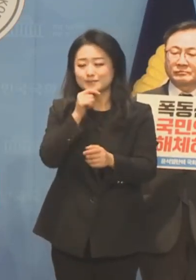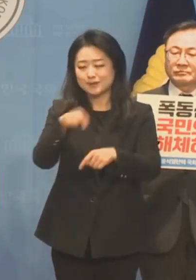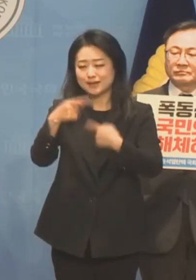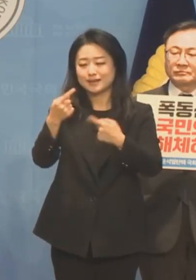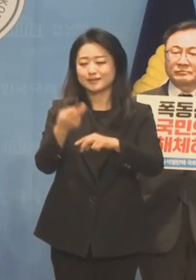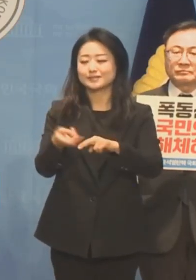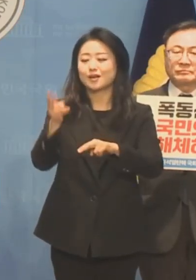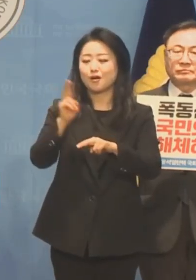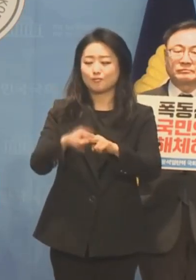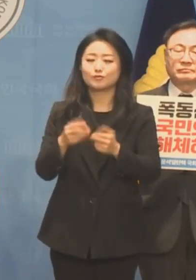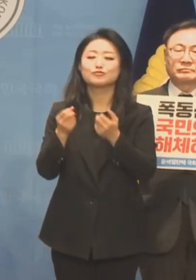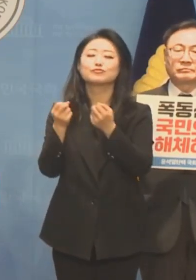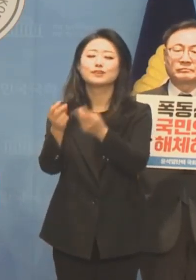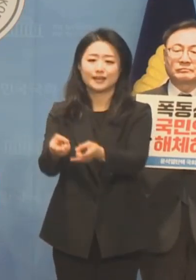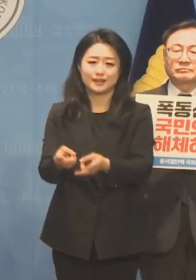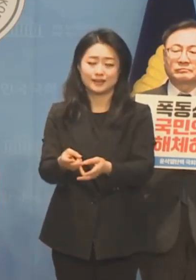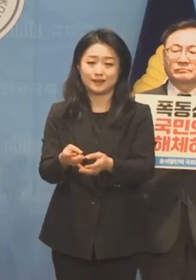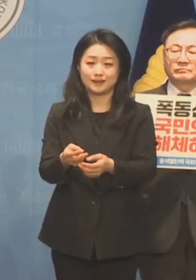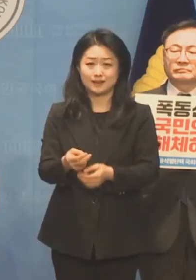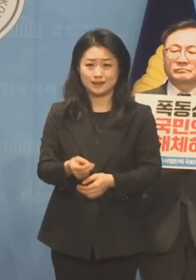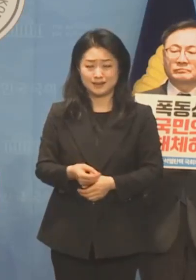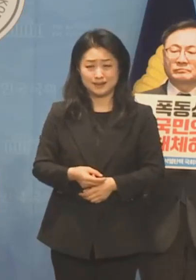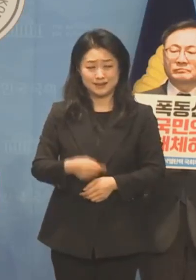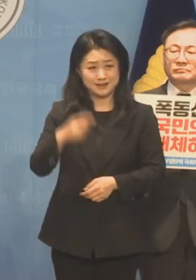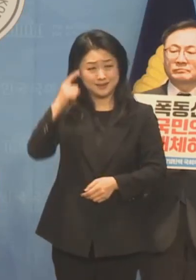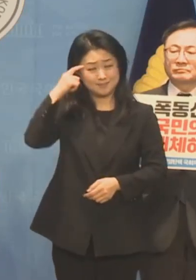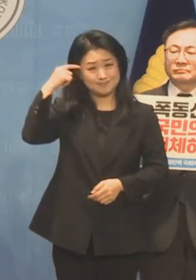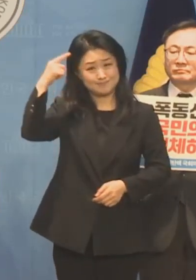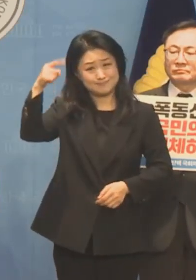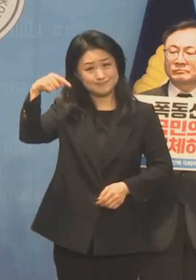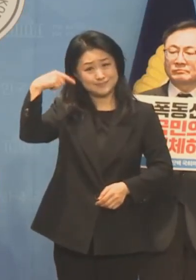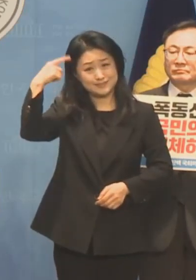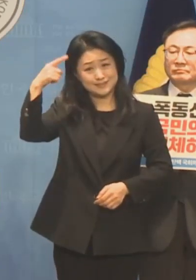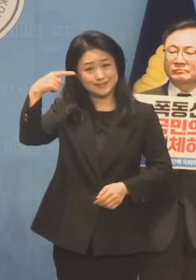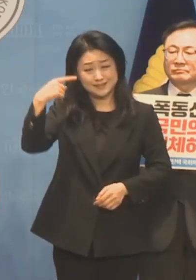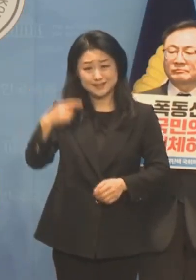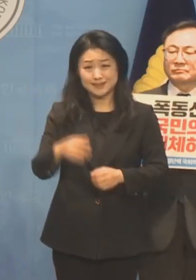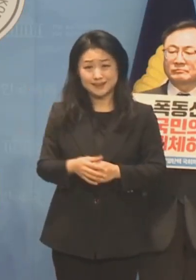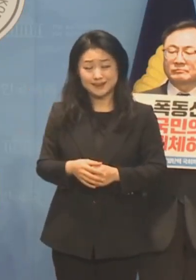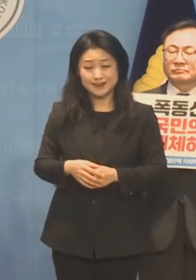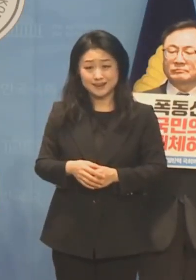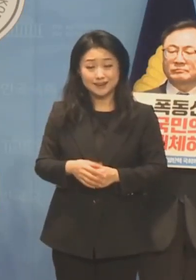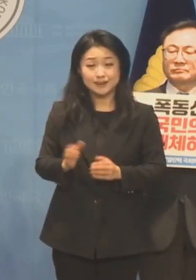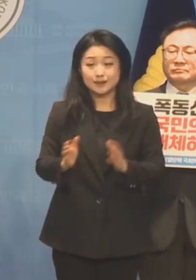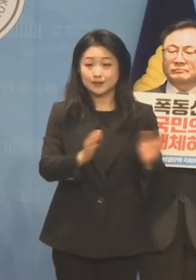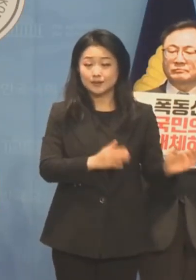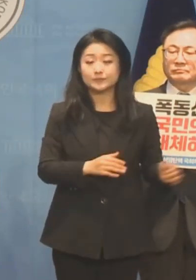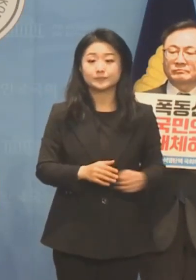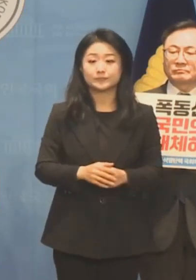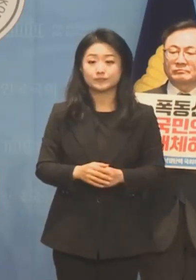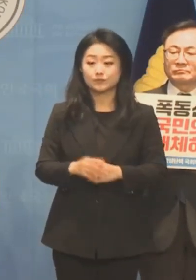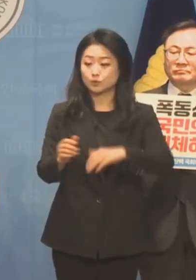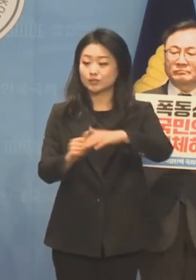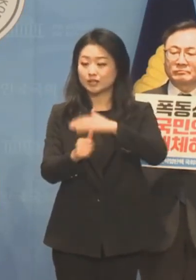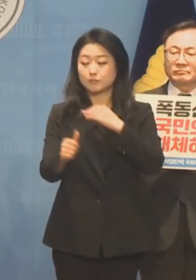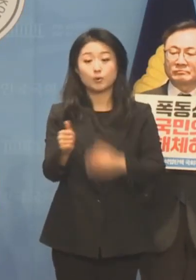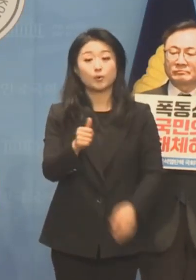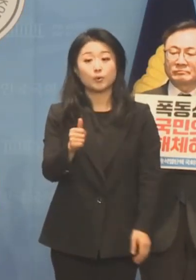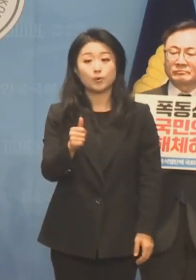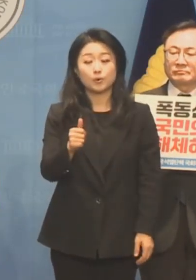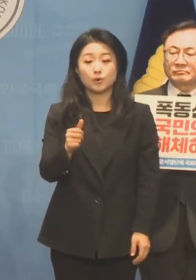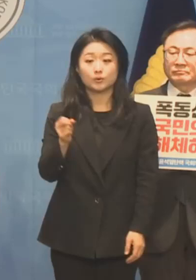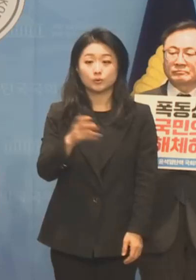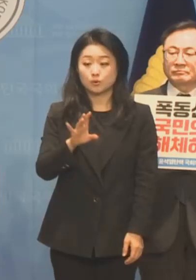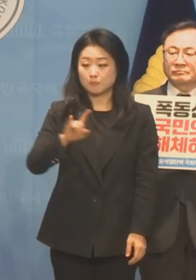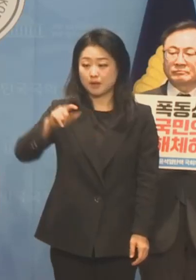선물을 보낸다고 합니다. 제정신입니까? 당대표뿐이 아닙니다. 권성동 원내대표,